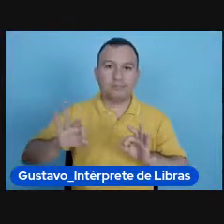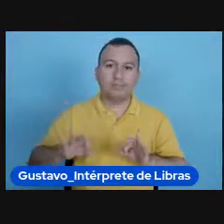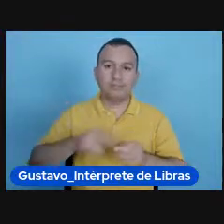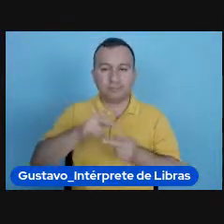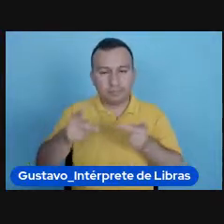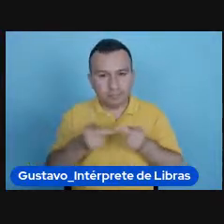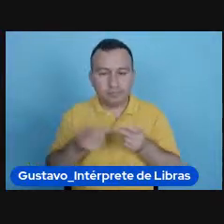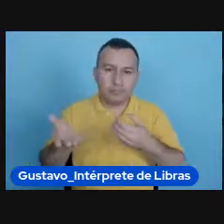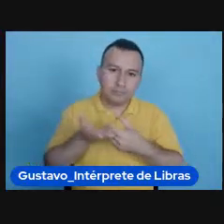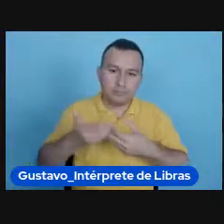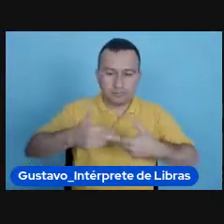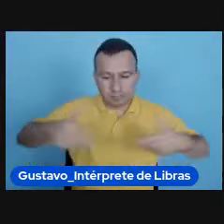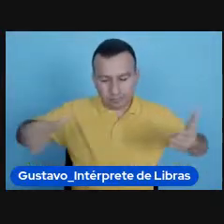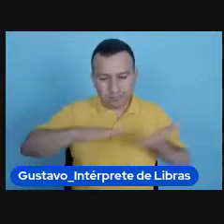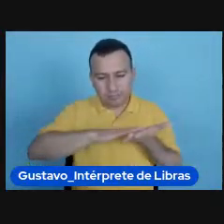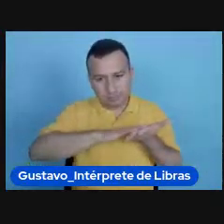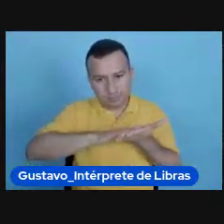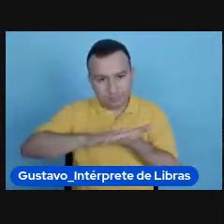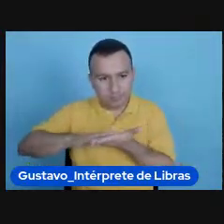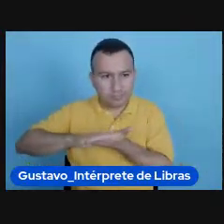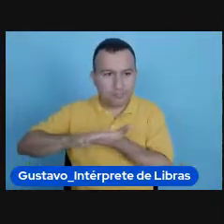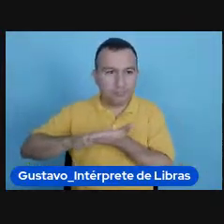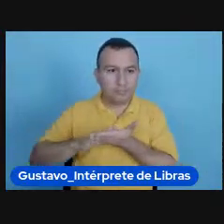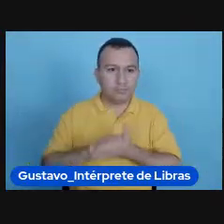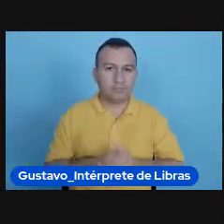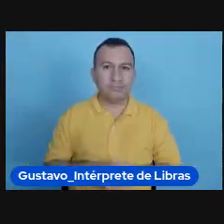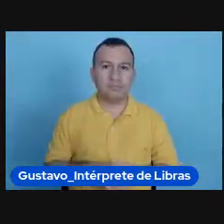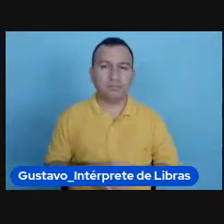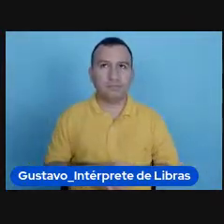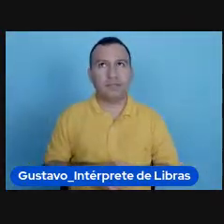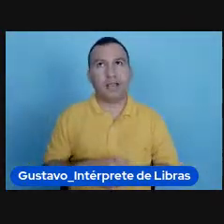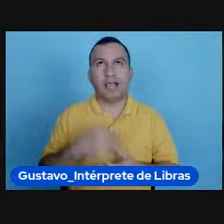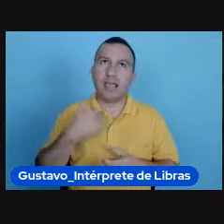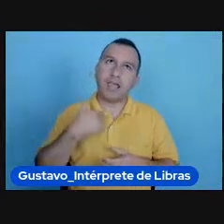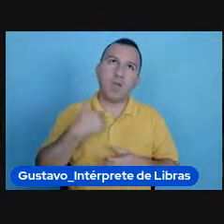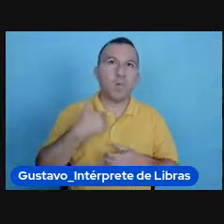louça. Ainda não sei fazer tapete.